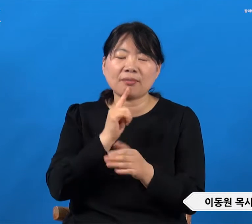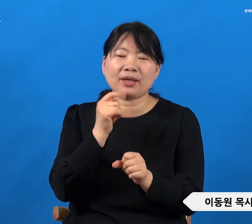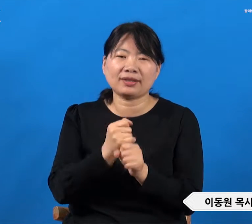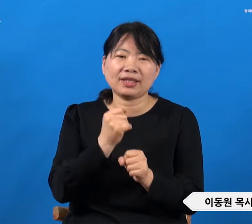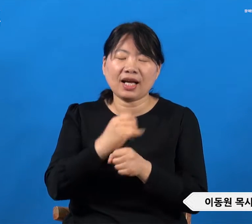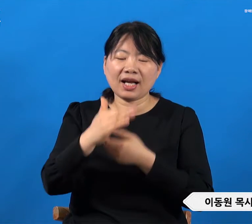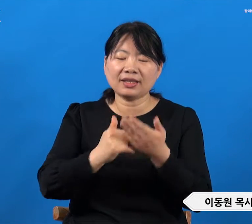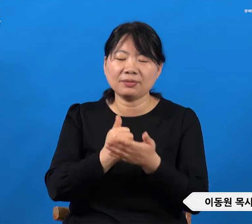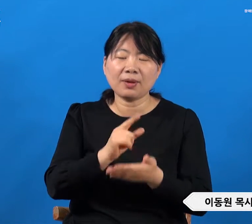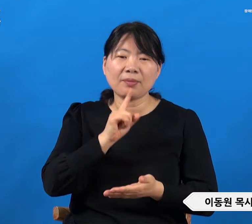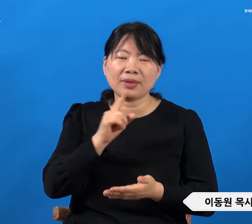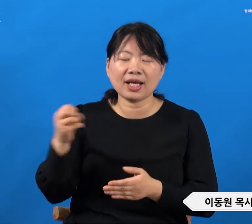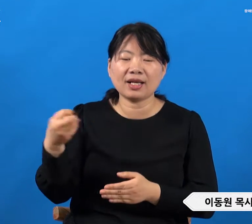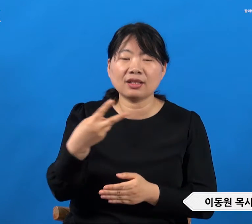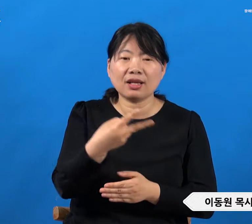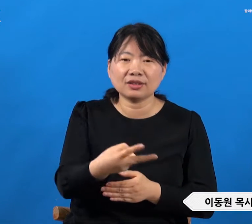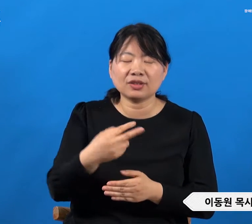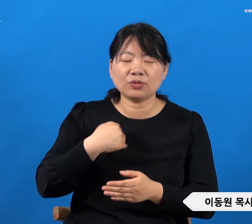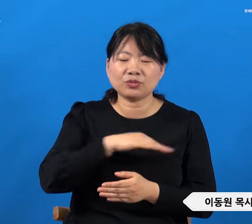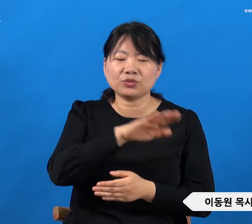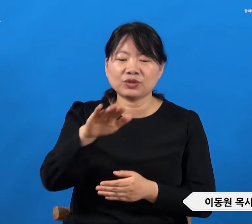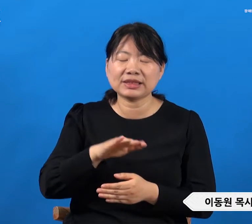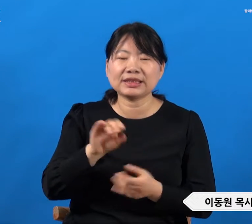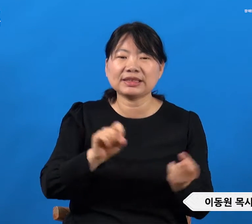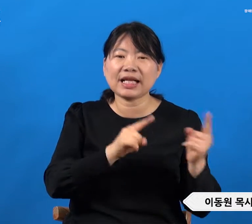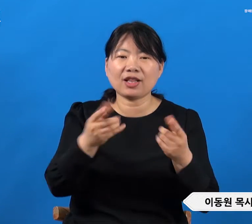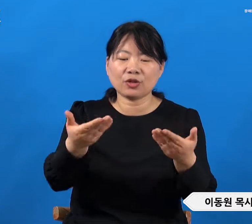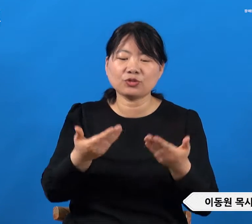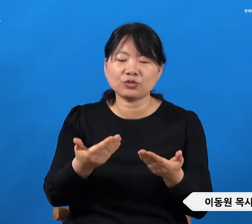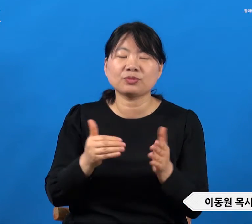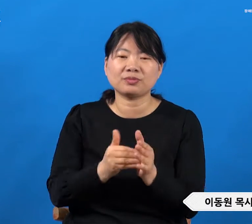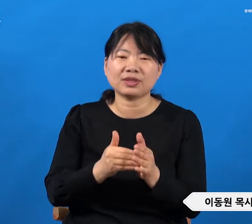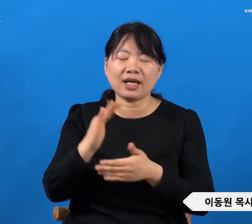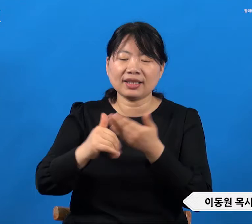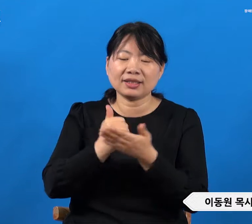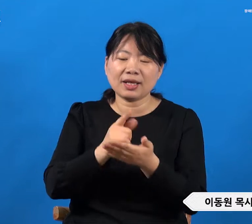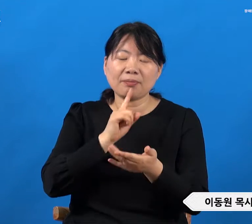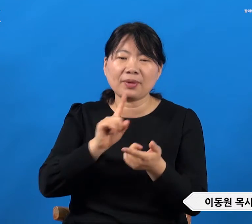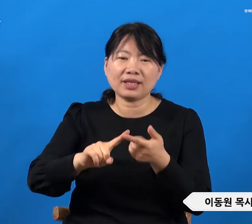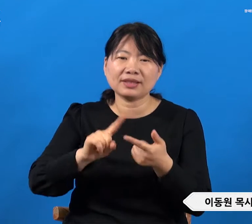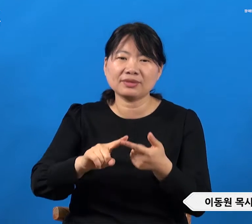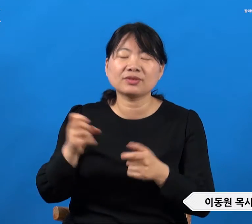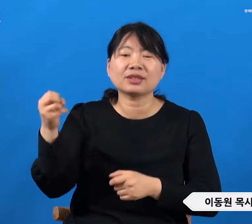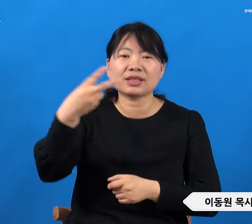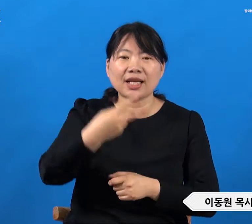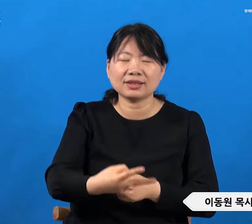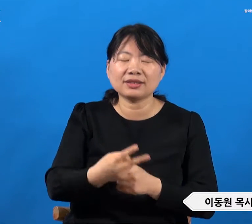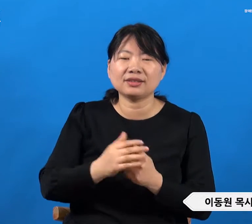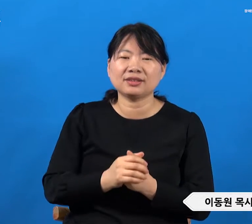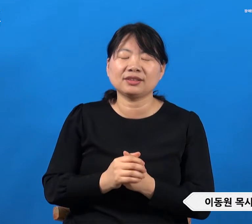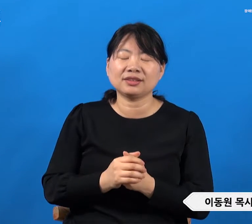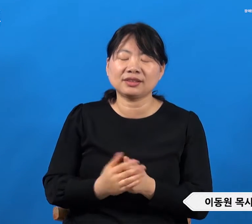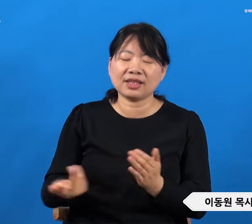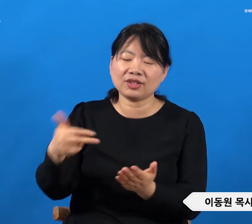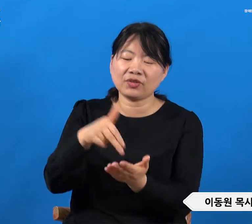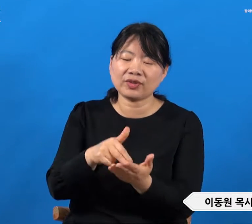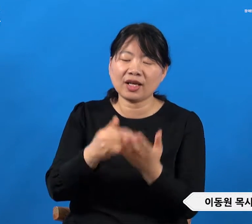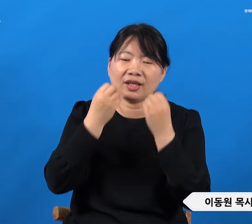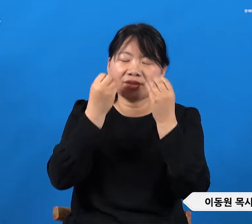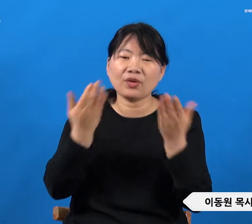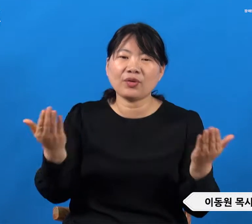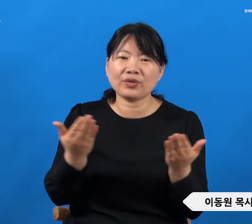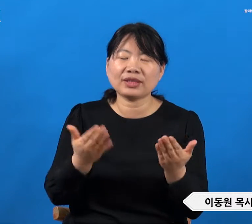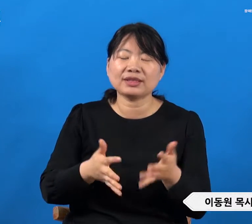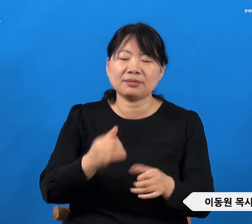합니다. 하나님의 말씀은 다시 우리를 살려냅니다. 하나님의 말씀은 다시 일어나